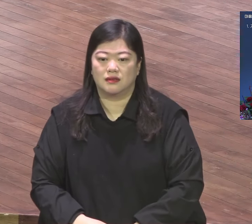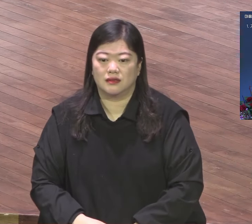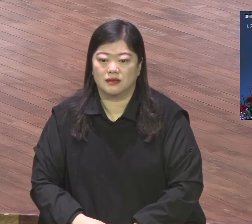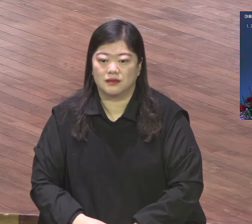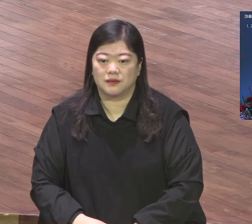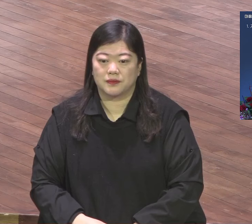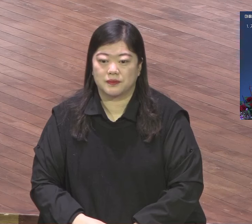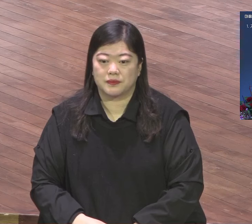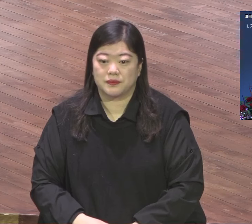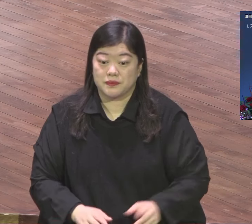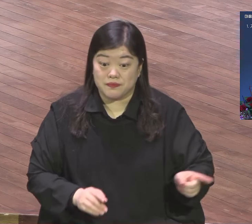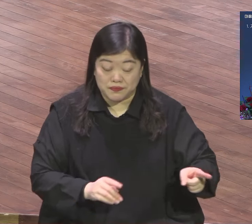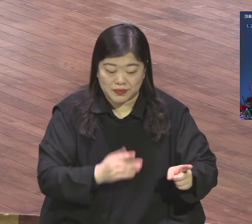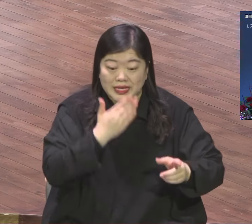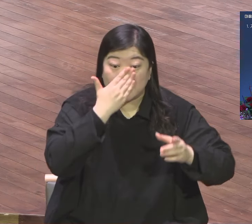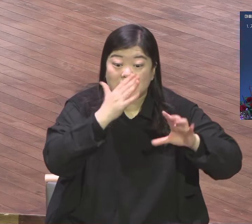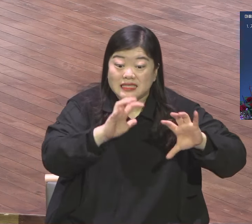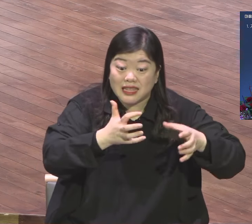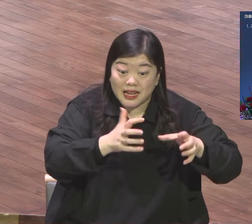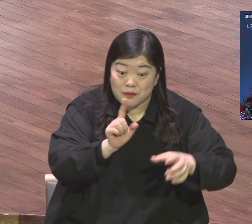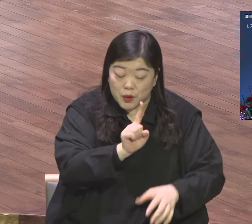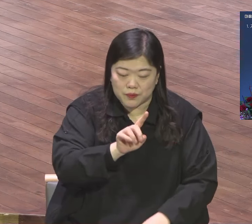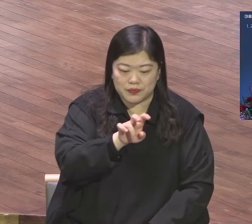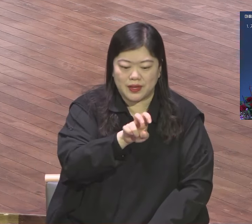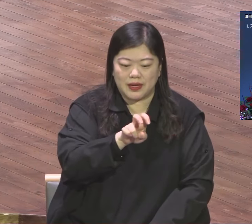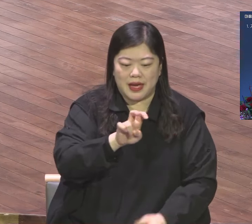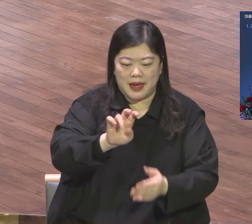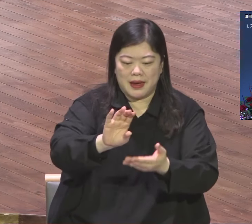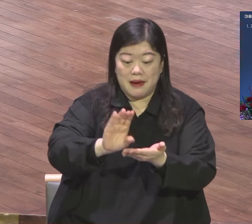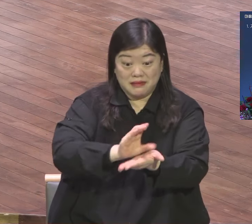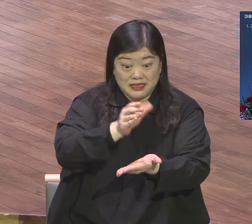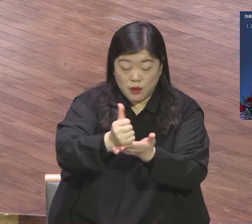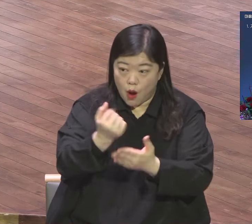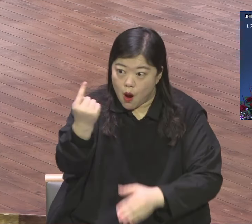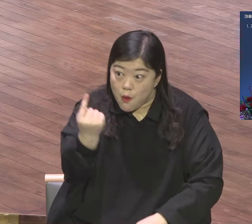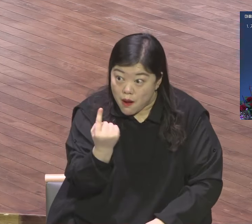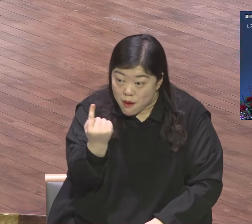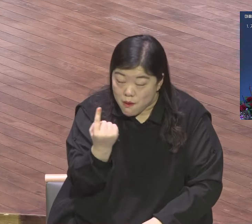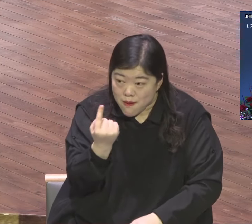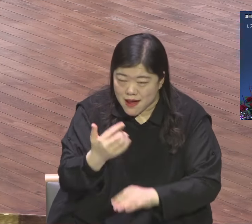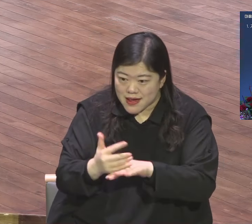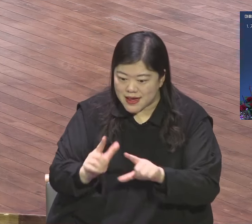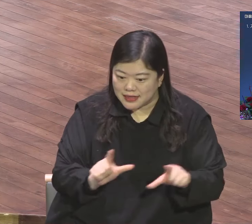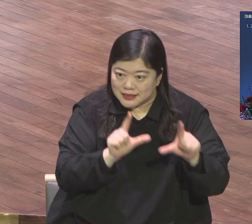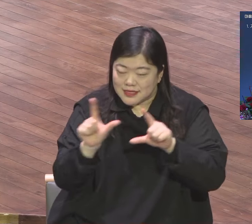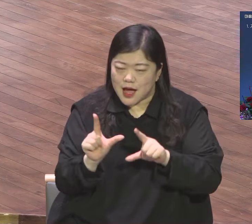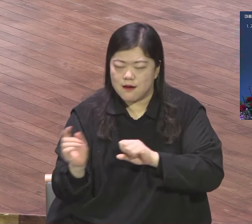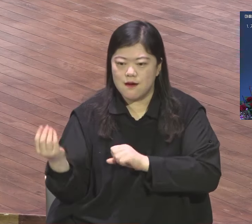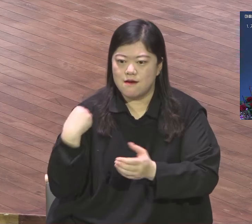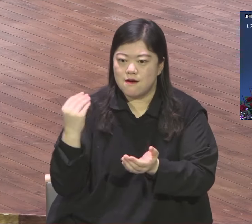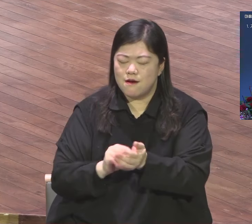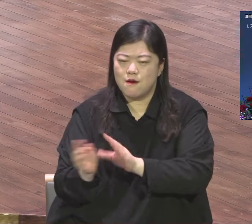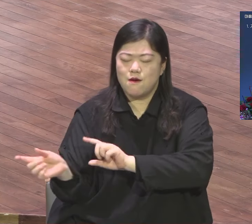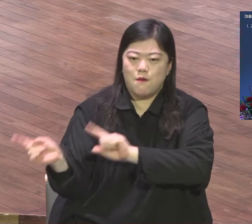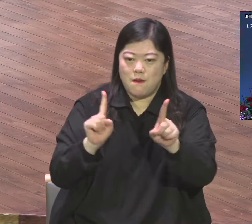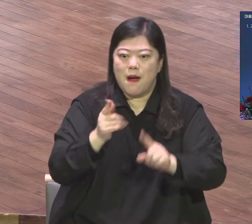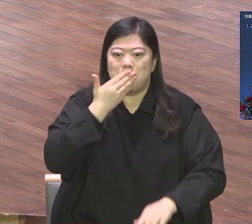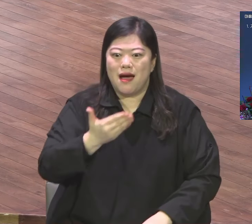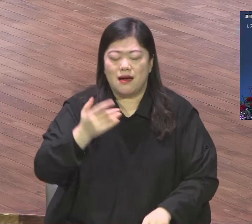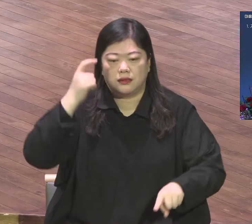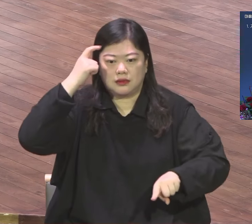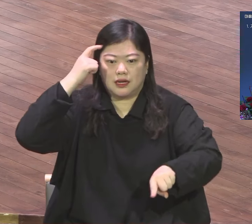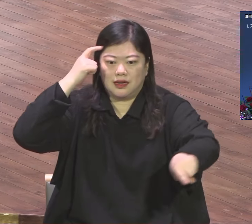대망사상입니다. 메시아가 오시면 로마에서 해방, 메시아가 오시면 우리 삶을 행복하게 해 주실 것이다. 이